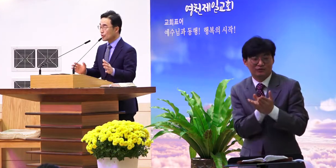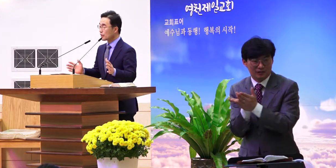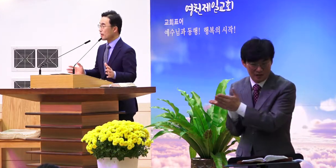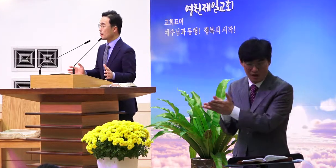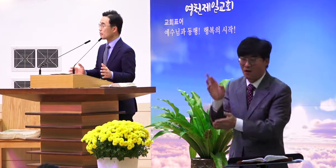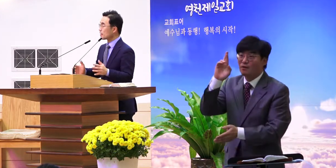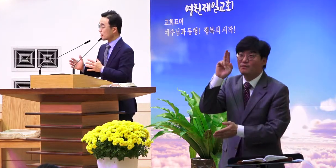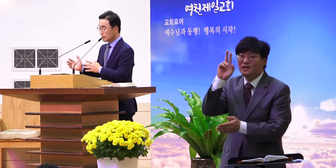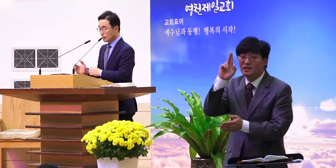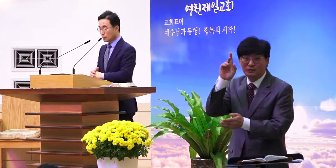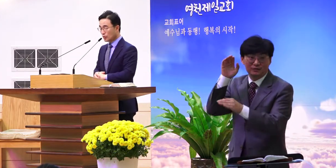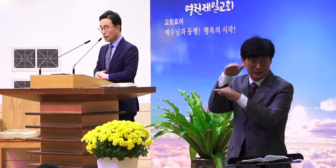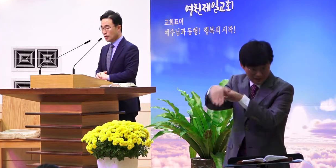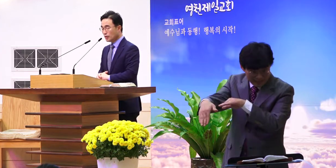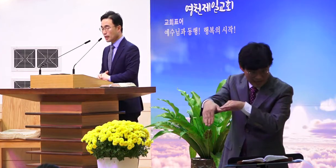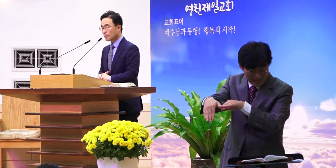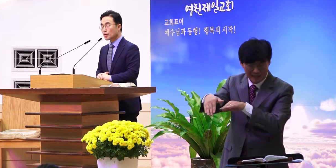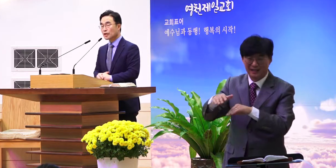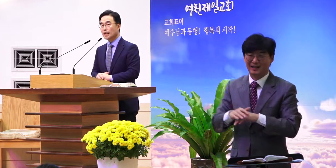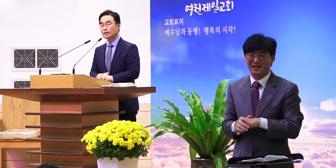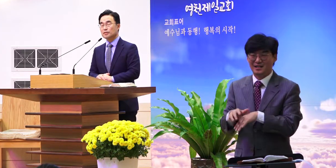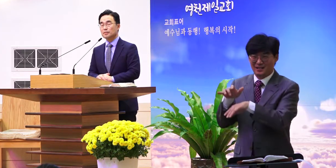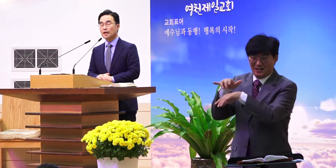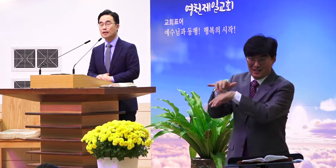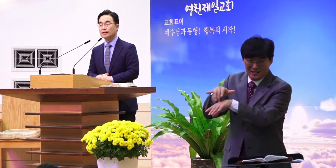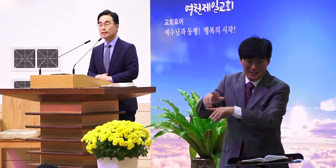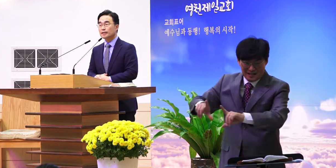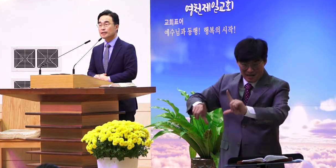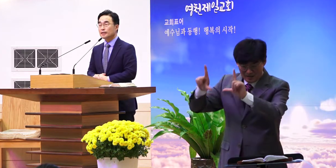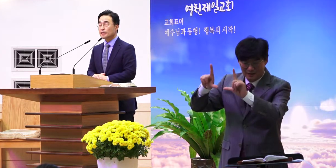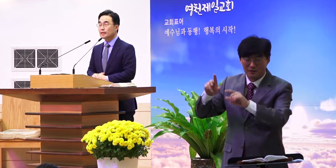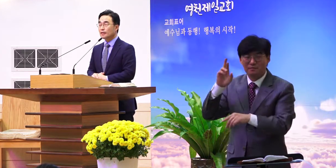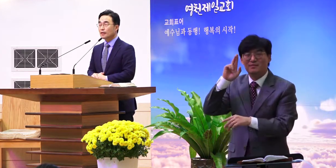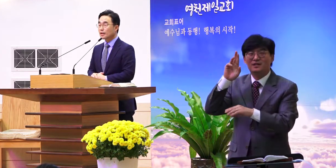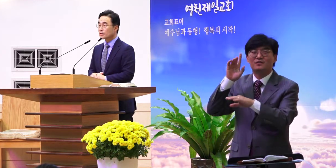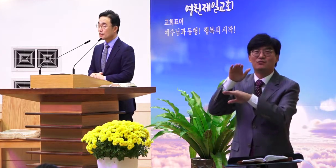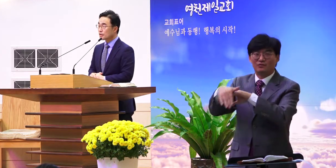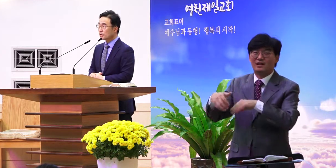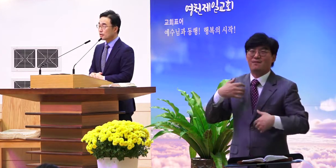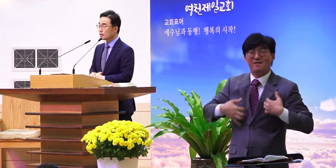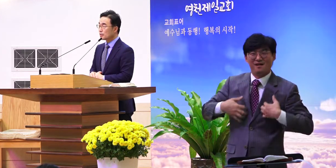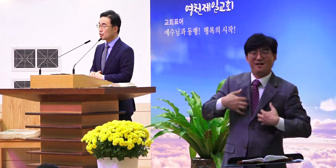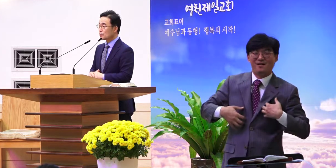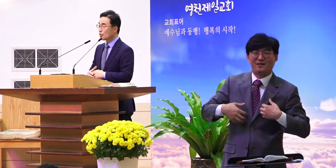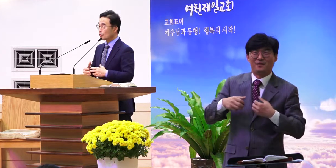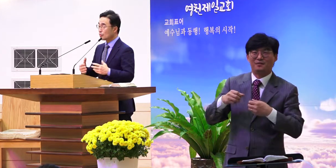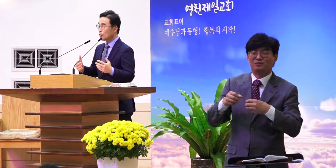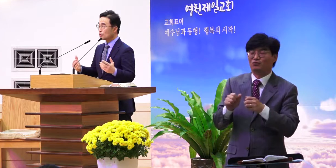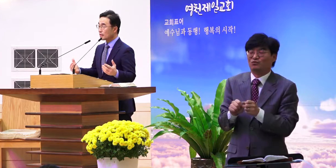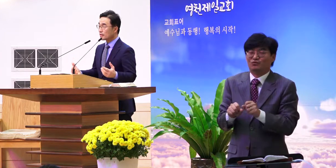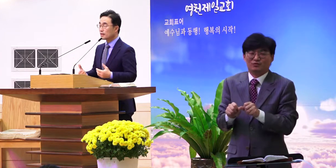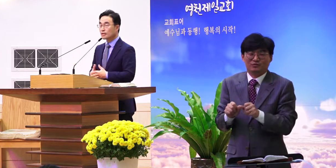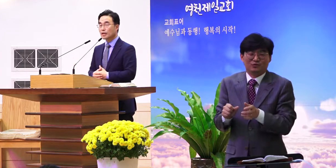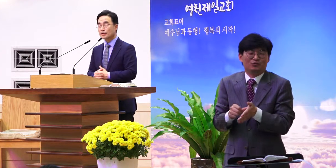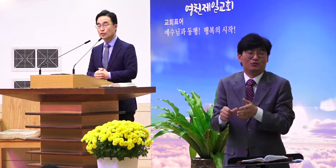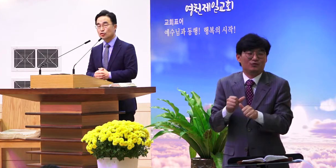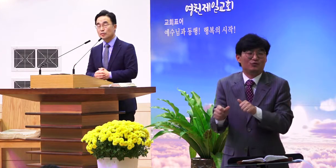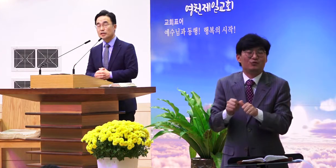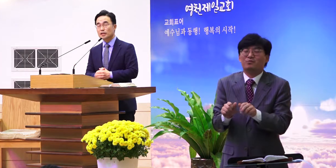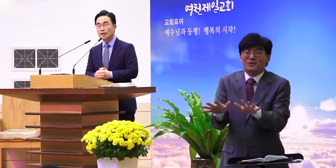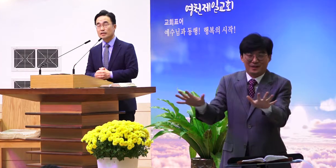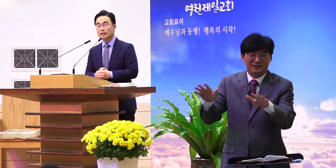미국 전역에 그리고 세계로도 이렇게 퍼져나갈 것입니다. 그래서 지금은 복장들을 그렇게